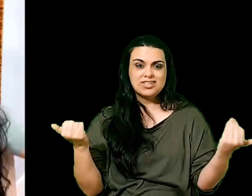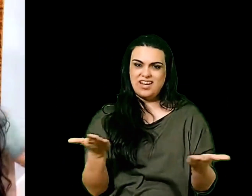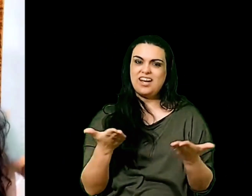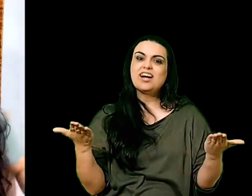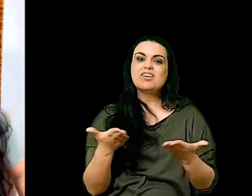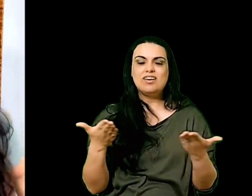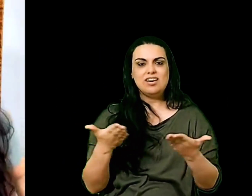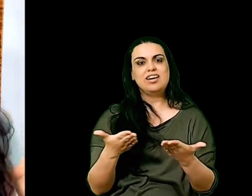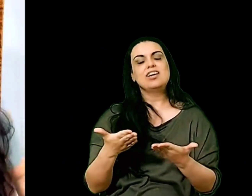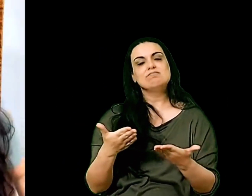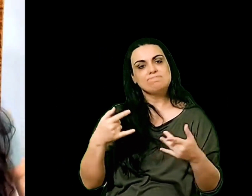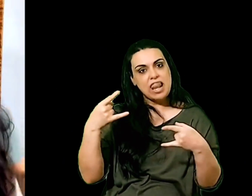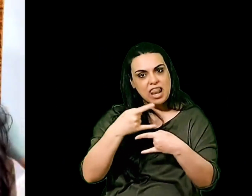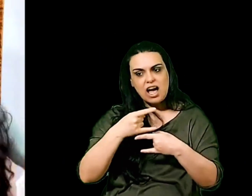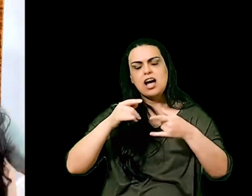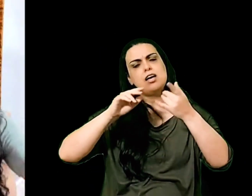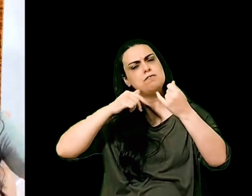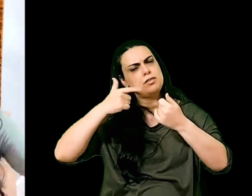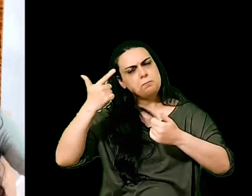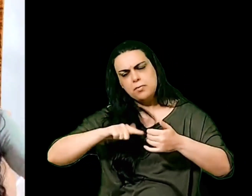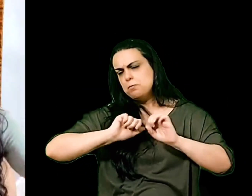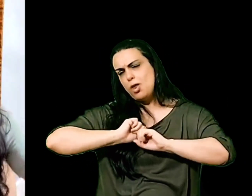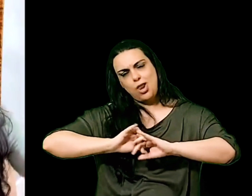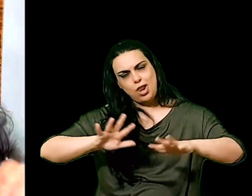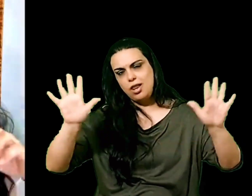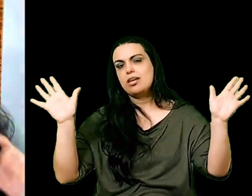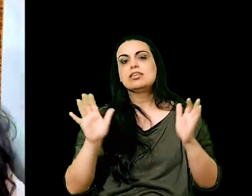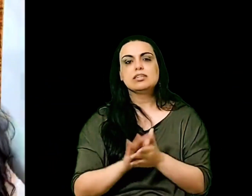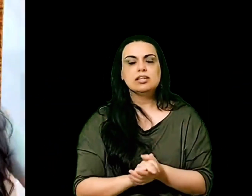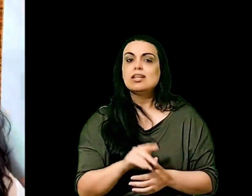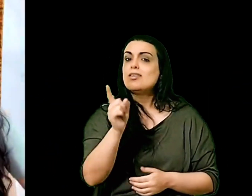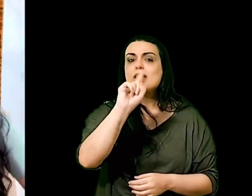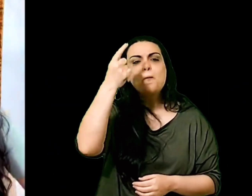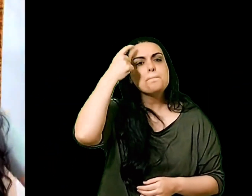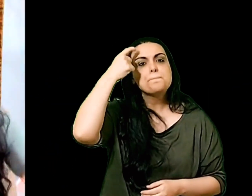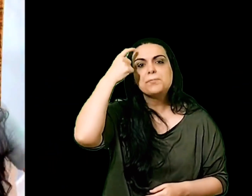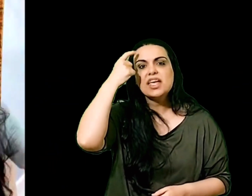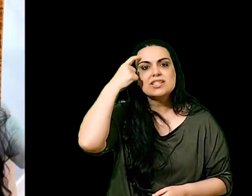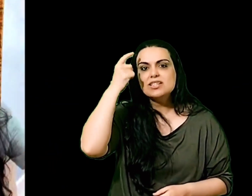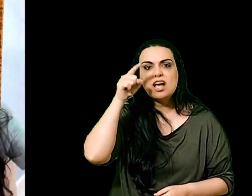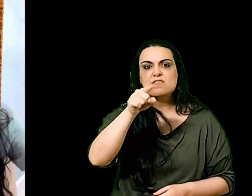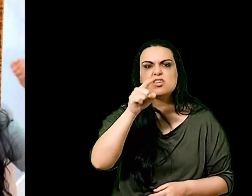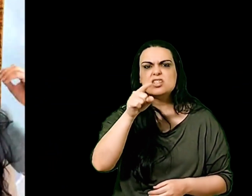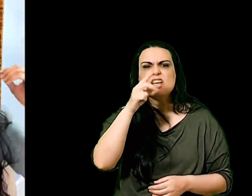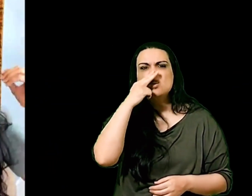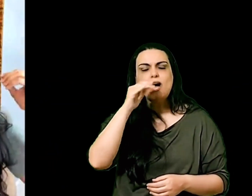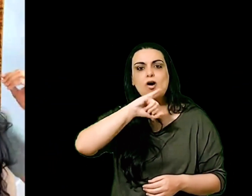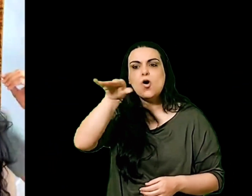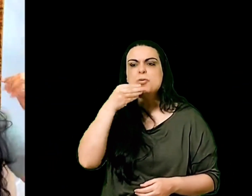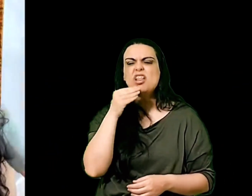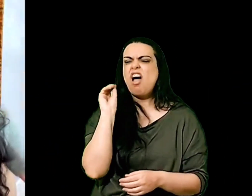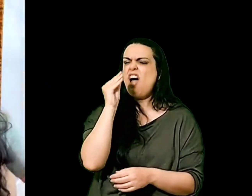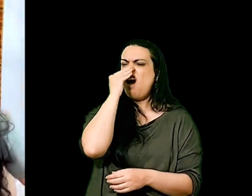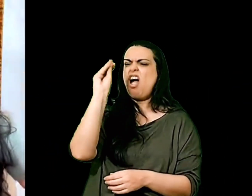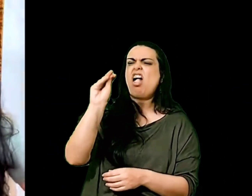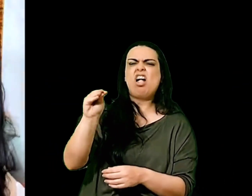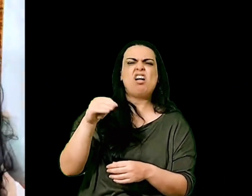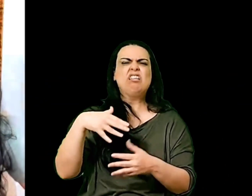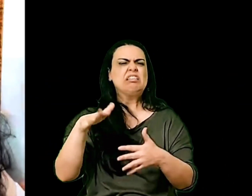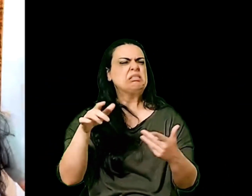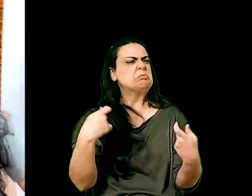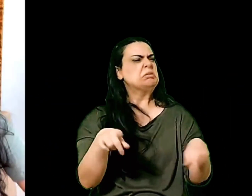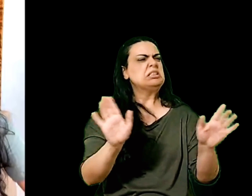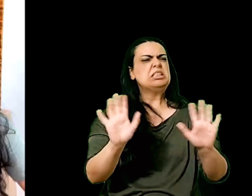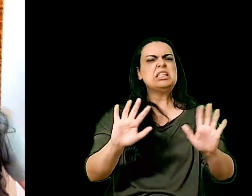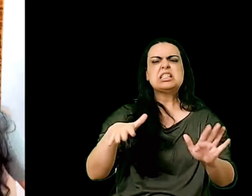isso tudo que está acontecendo agora. Então, assim, não fique pensando que você pode desprezar o